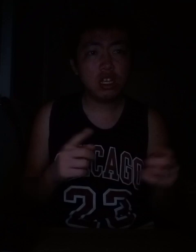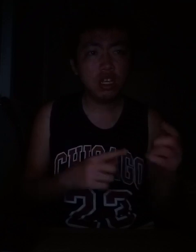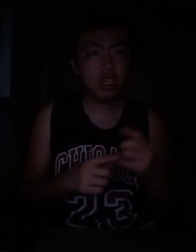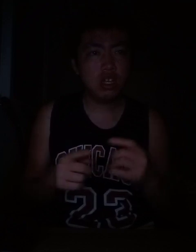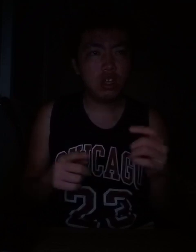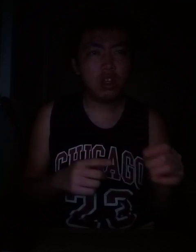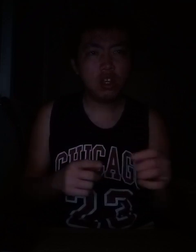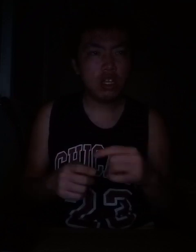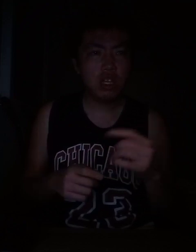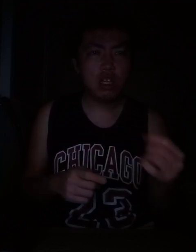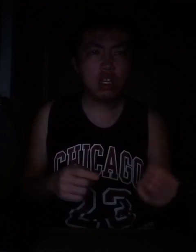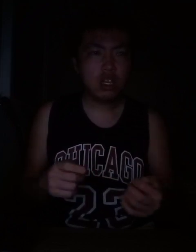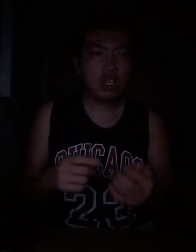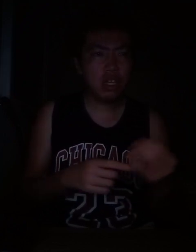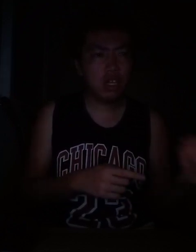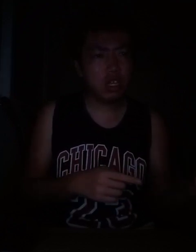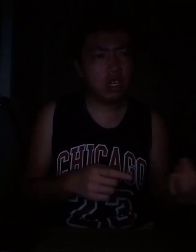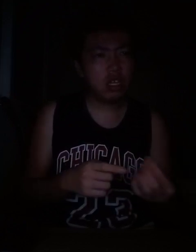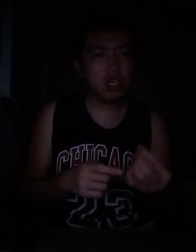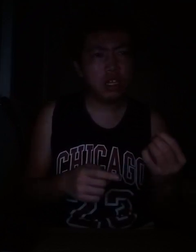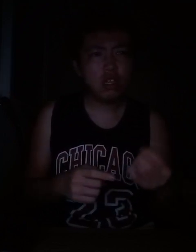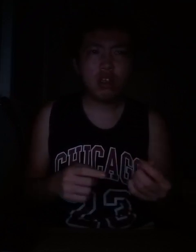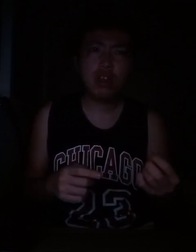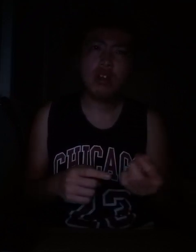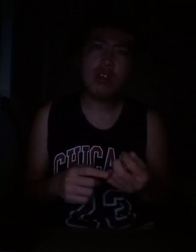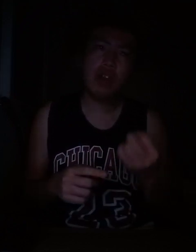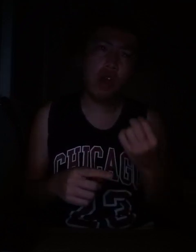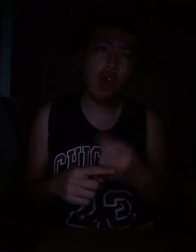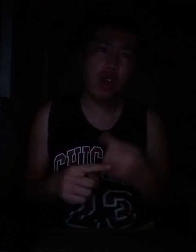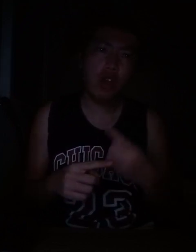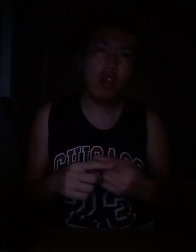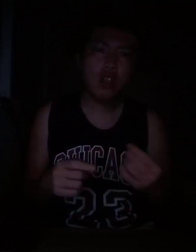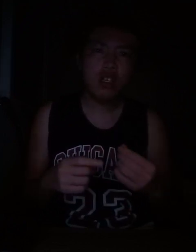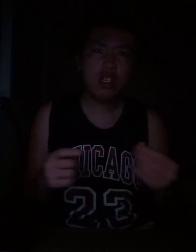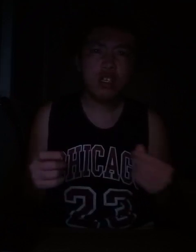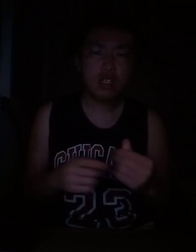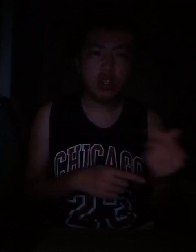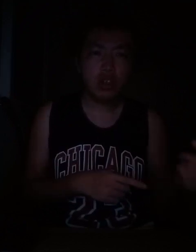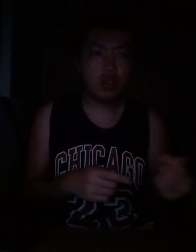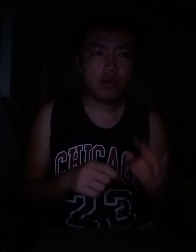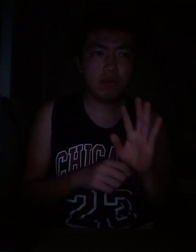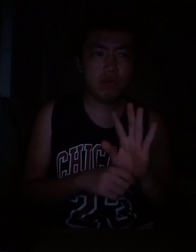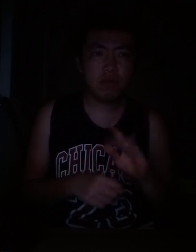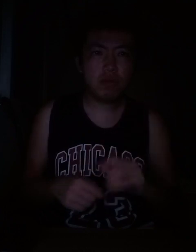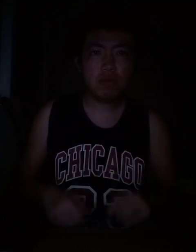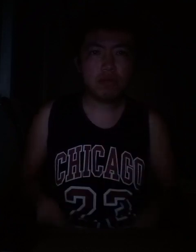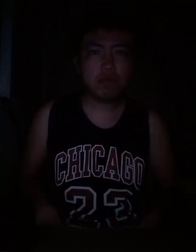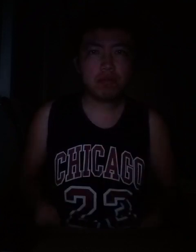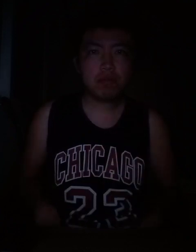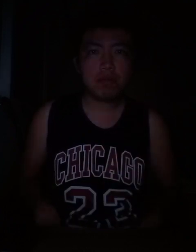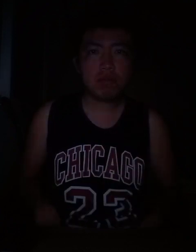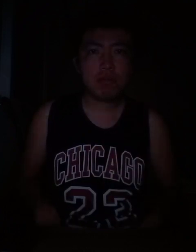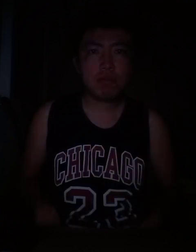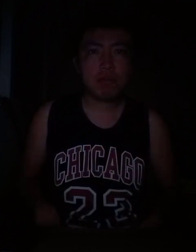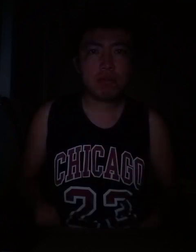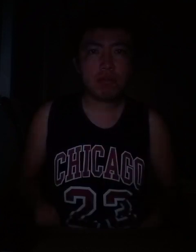테니 콜라를 외상으로 달라고 했는데 편의점 직원이 거절해 그대로 나왔다고 경찰 조사에서 밝혔습니다. 차량